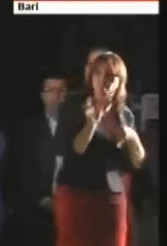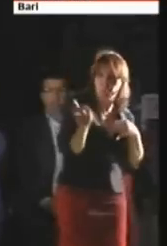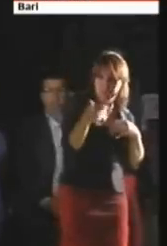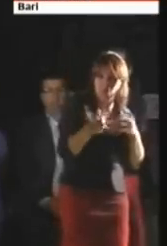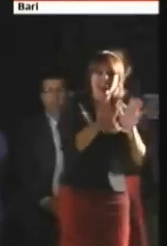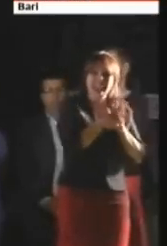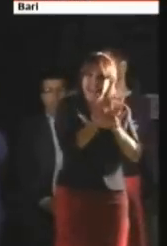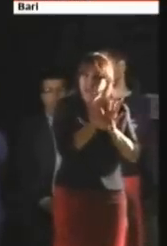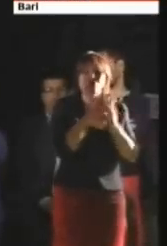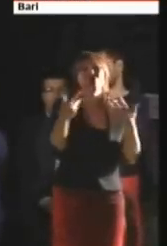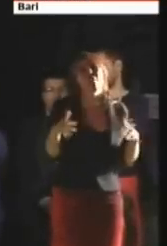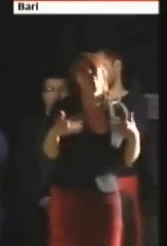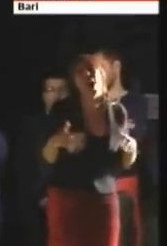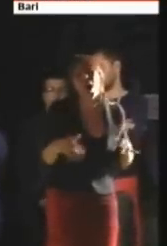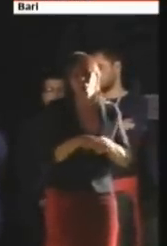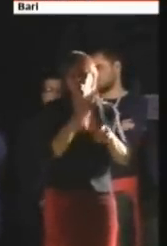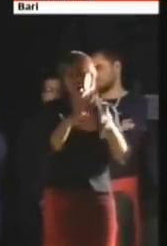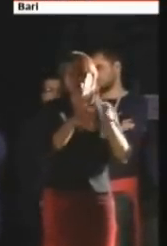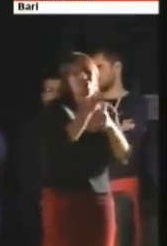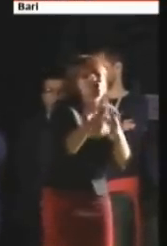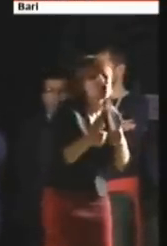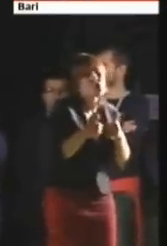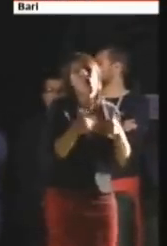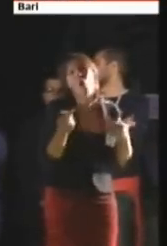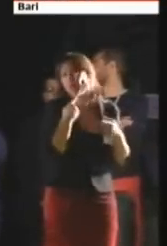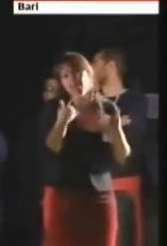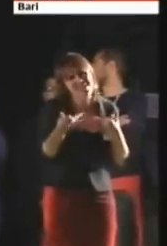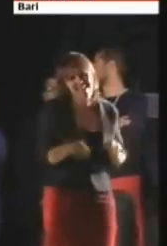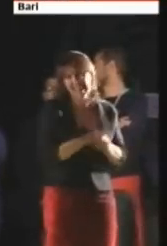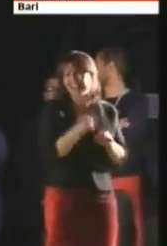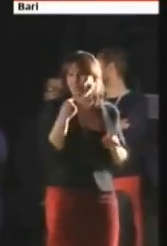perché siamo sotto elezioni, non me ne frega nulla. Abbiamo già fatto una